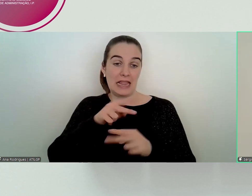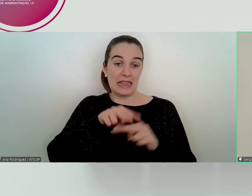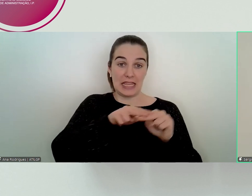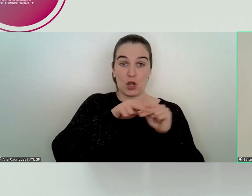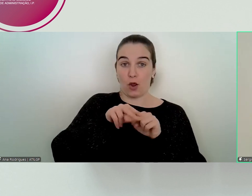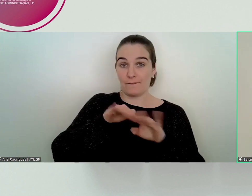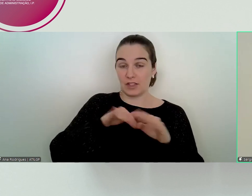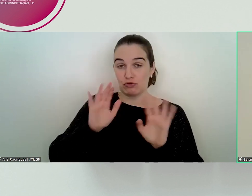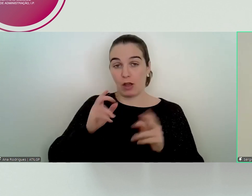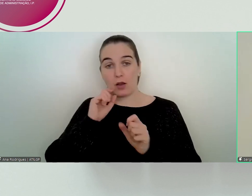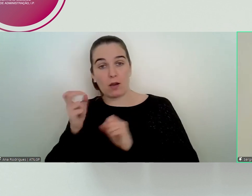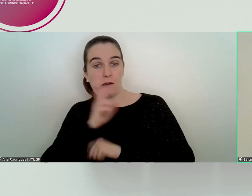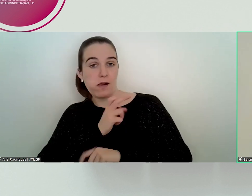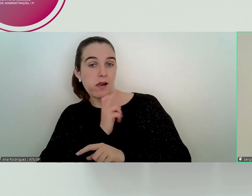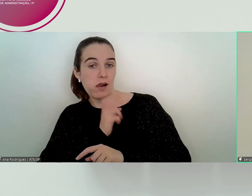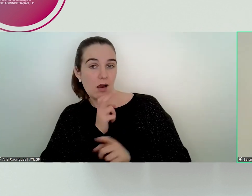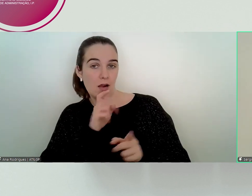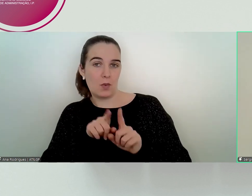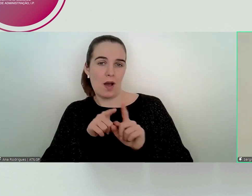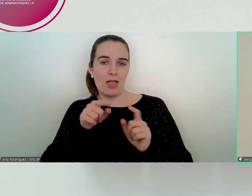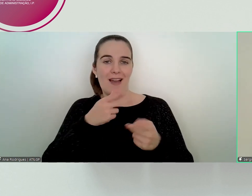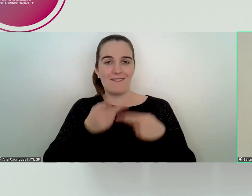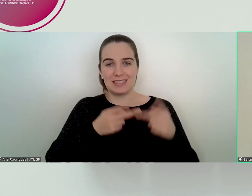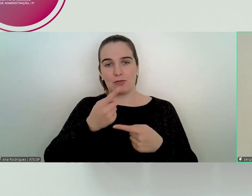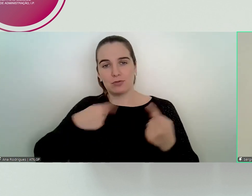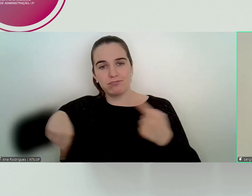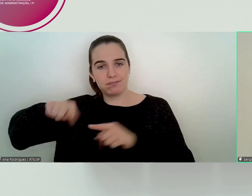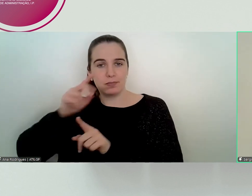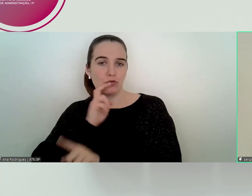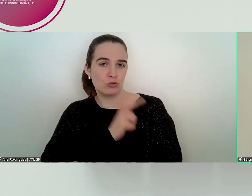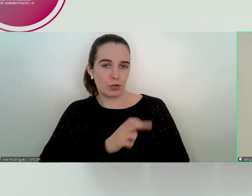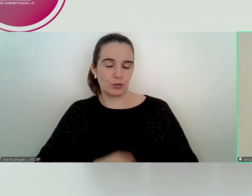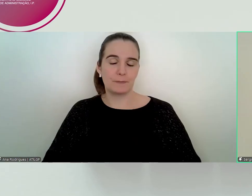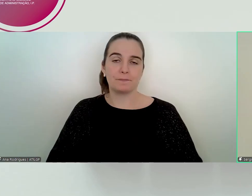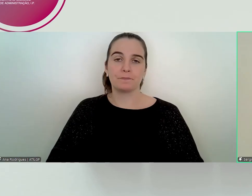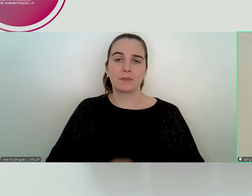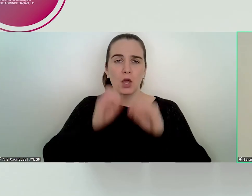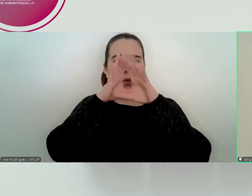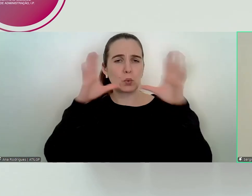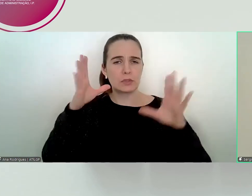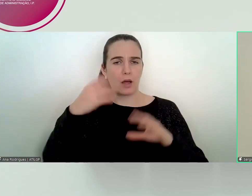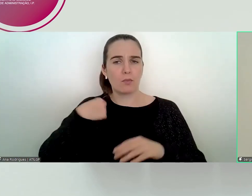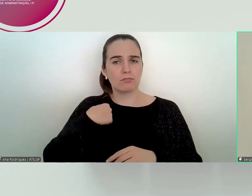das recomendações dessa mesma avaliação. Agora, uma das conclusões a que esta